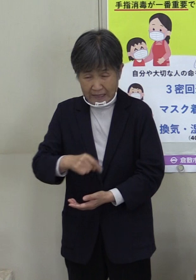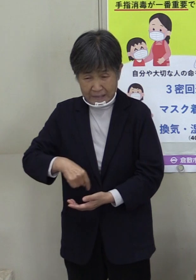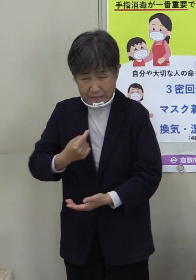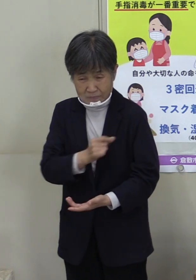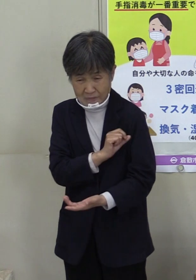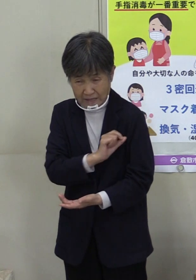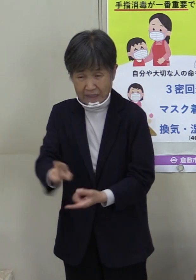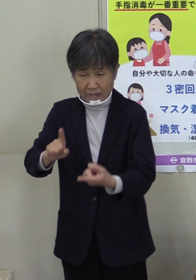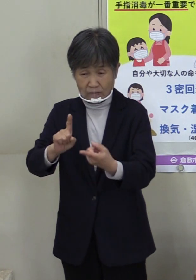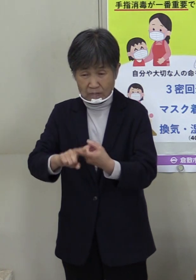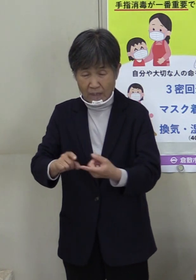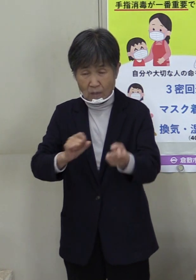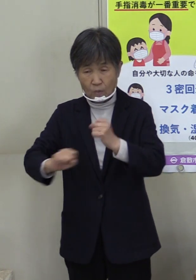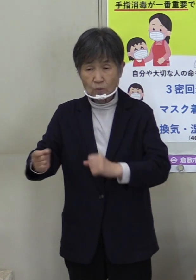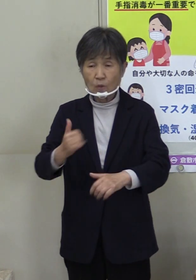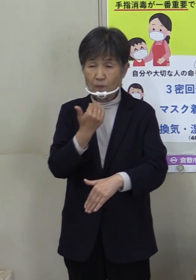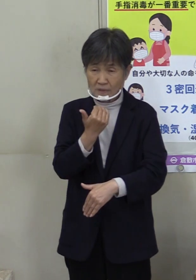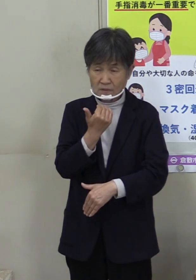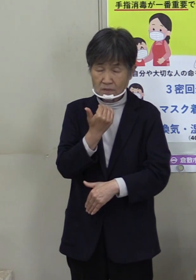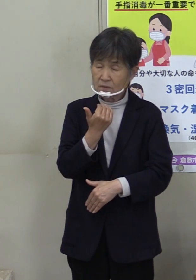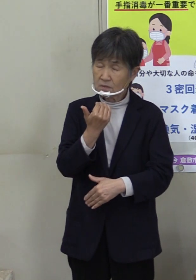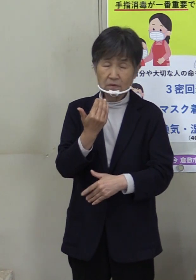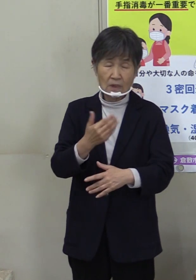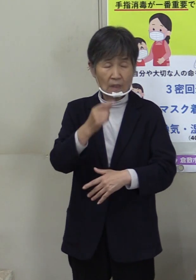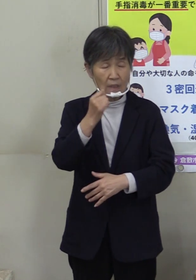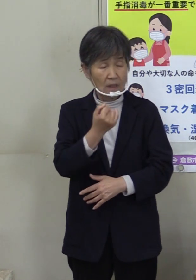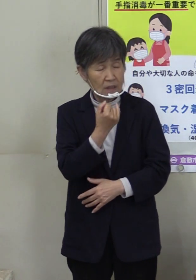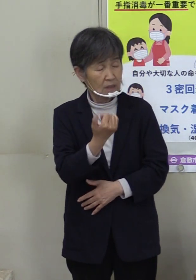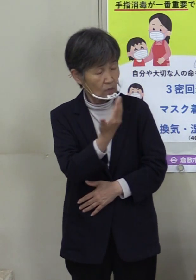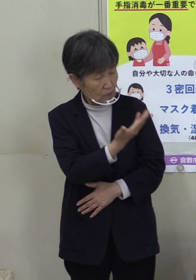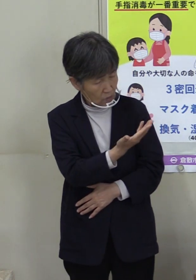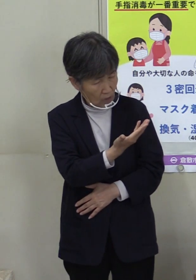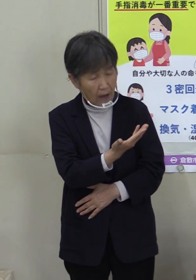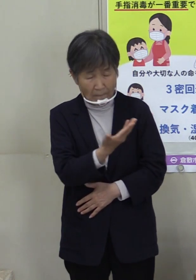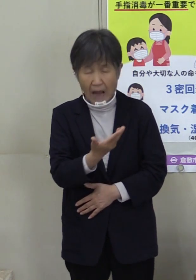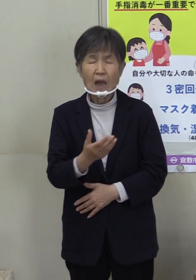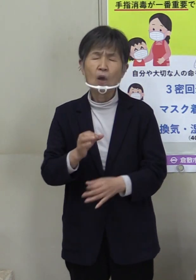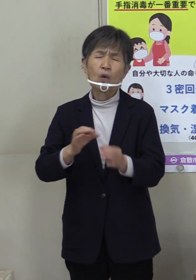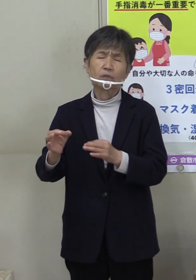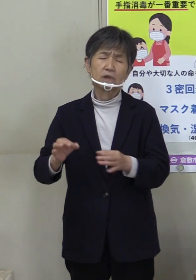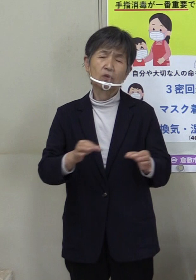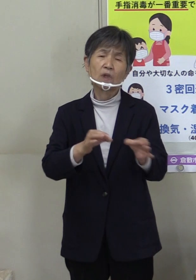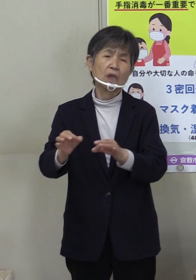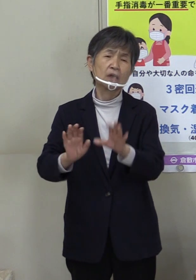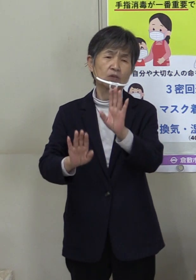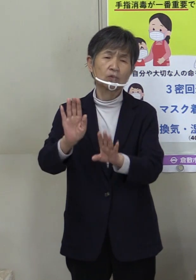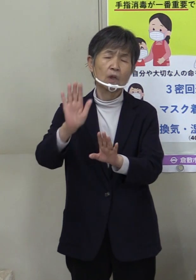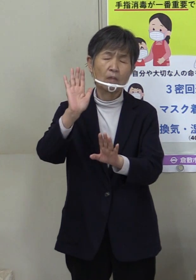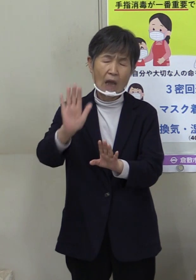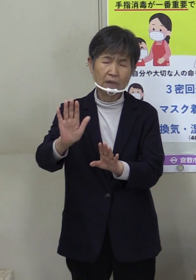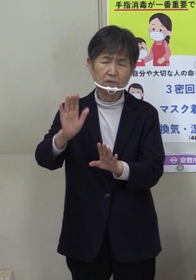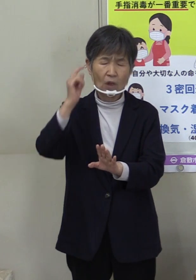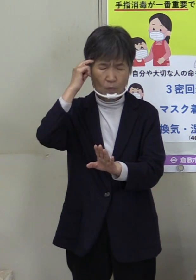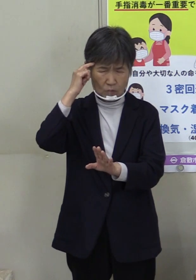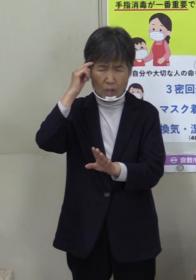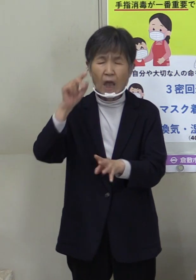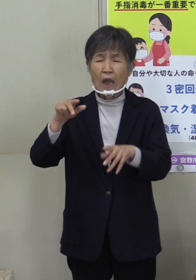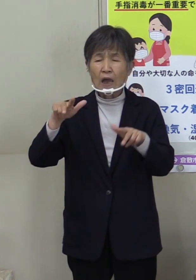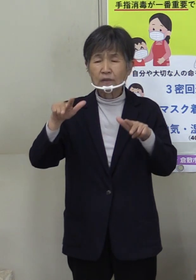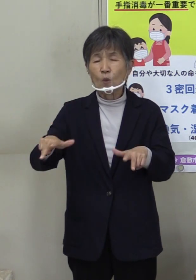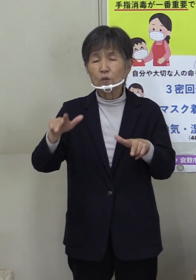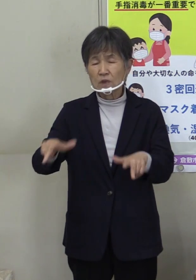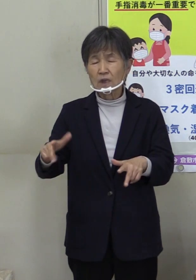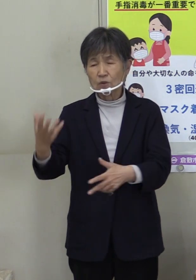いんでしょうか。逆に、まあ、お店の経営とかいろいろあると思うので行政がというのは難しいかもしれません